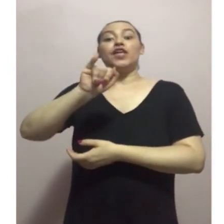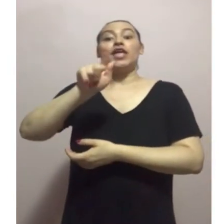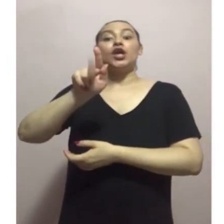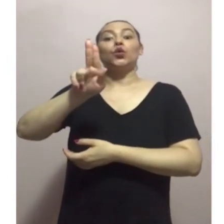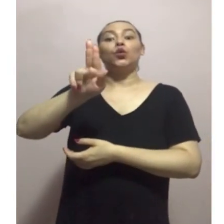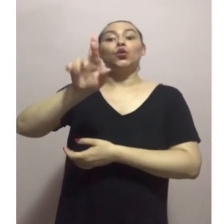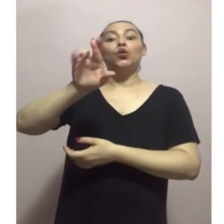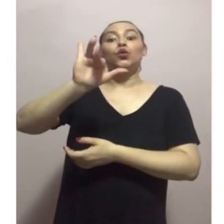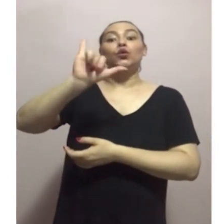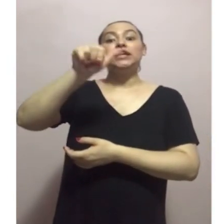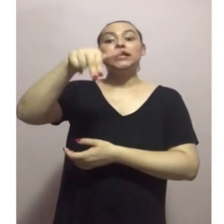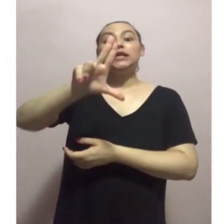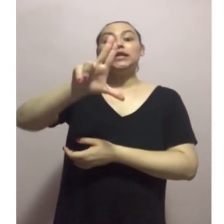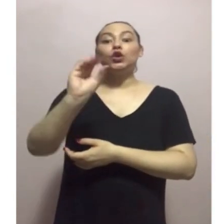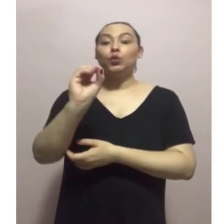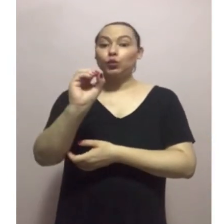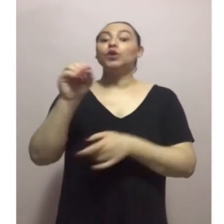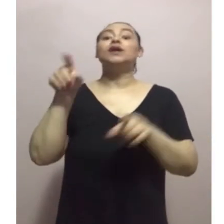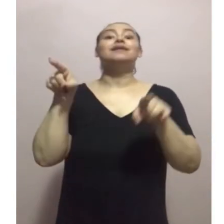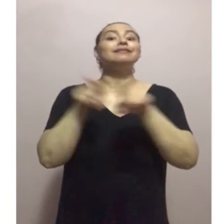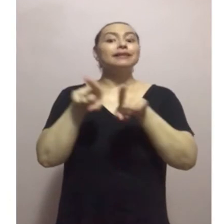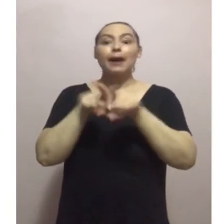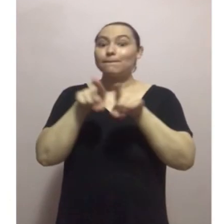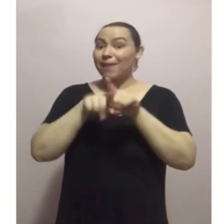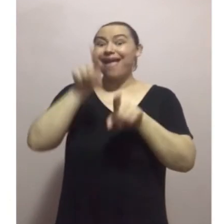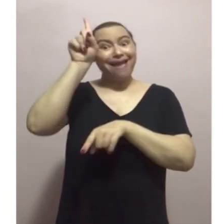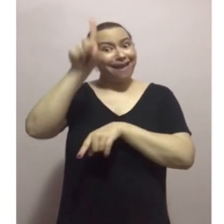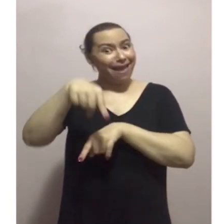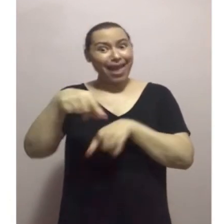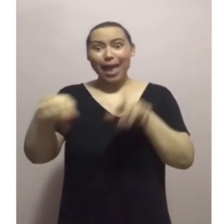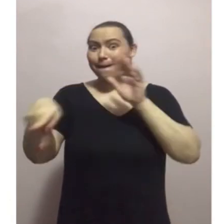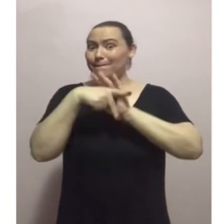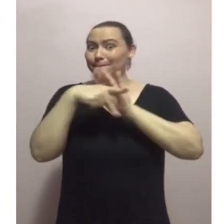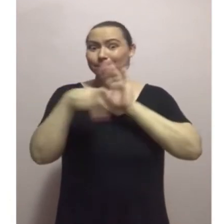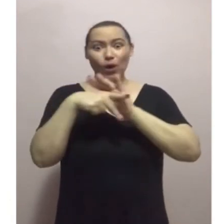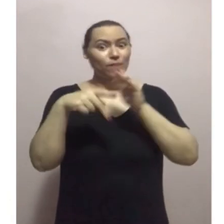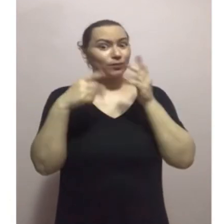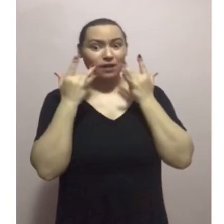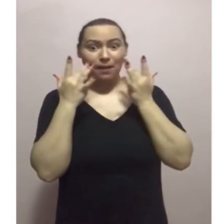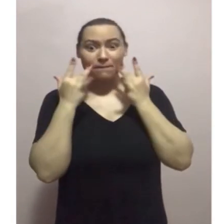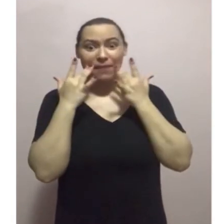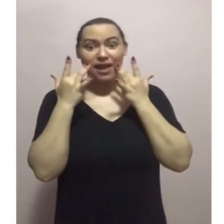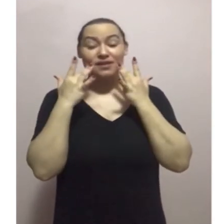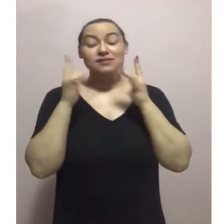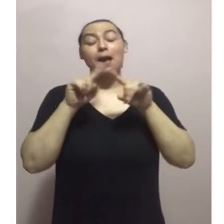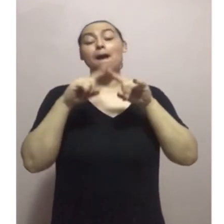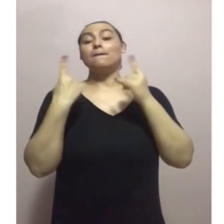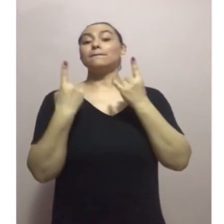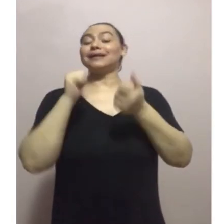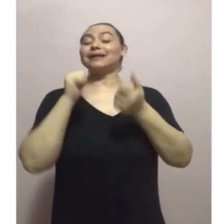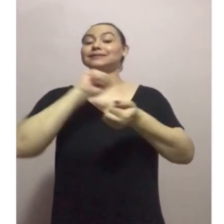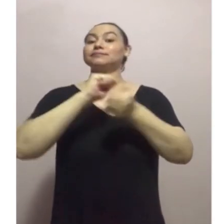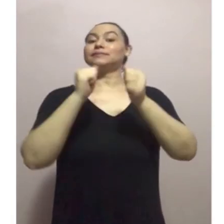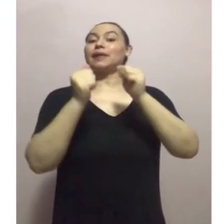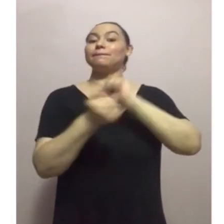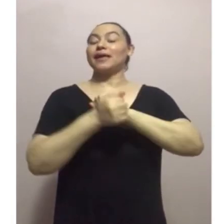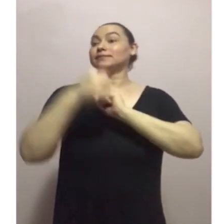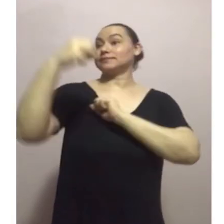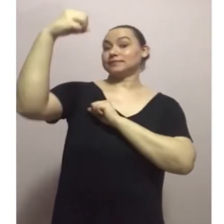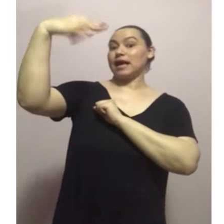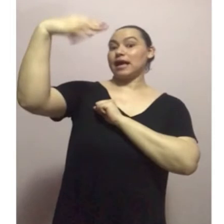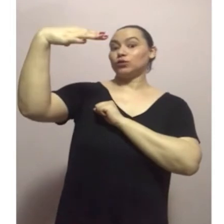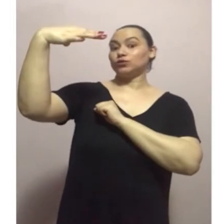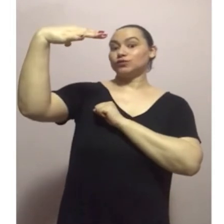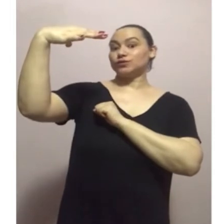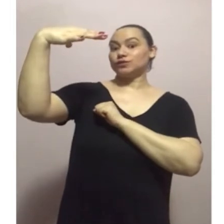né? A Kika fez os figurinos, eram os figurinos da peça, mas a gente teve que adaptar a luz,